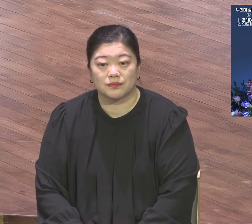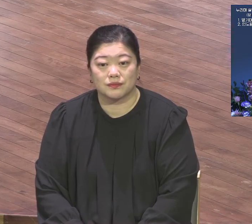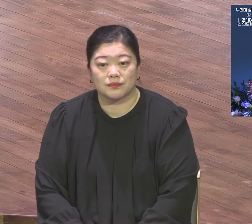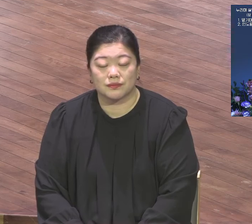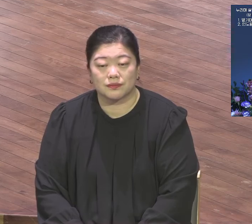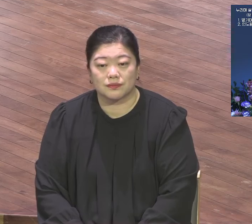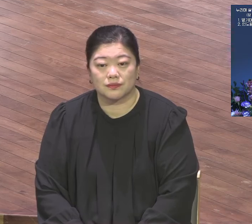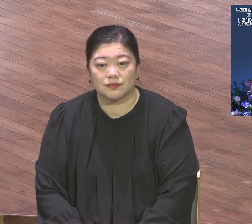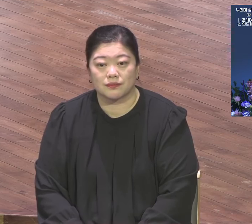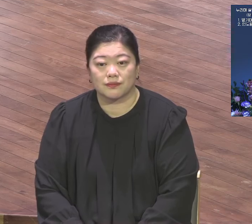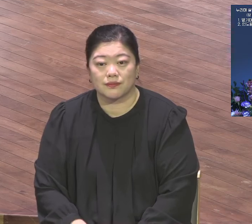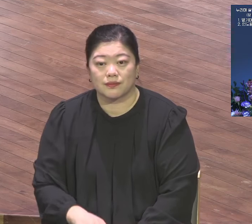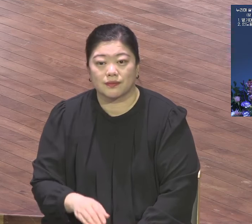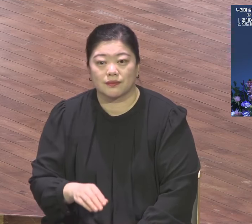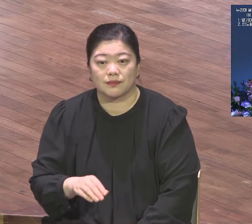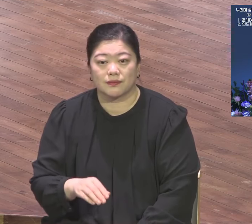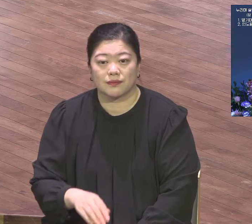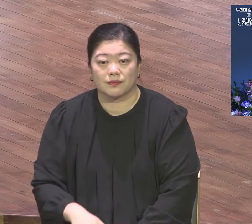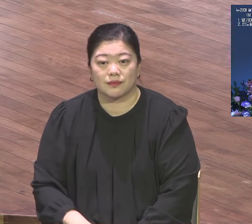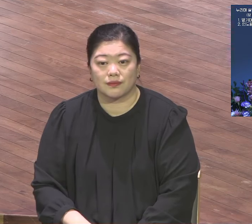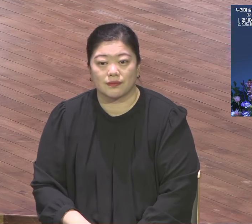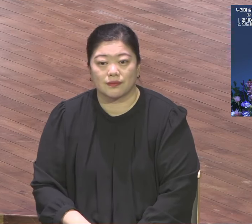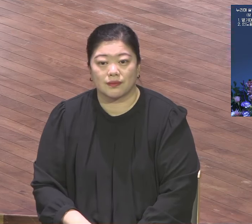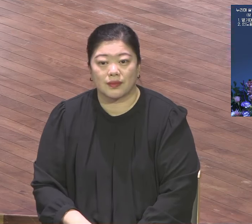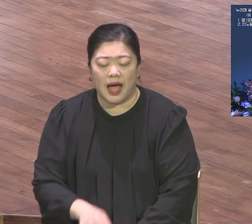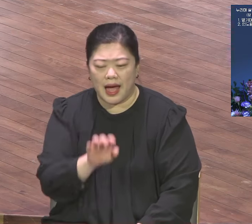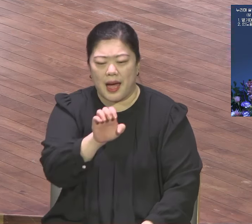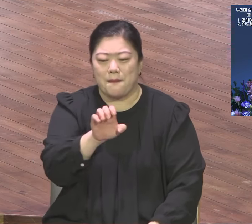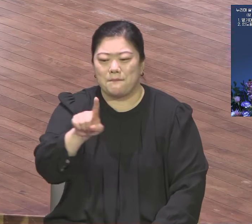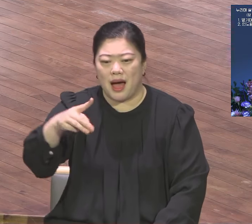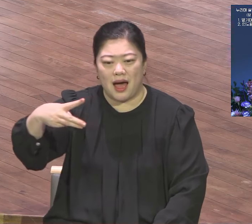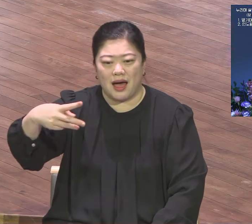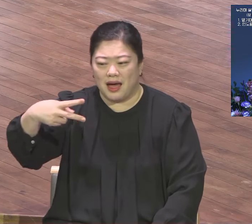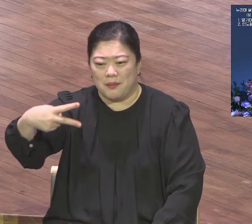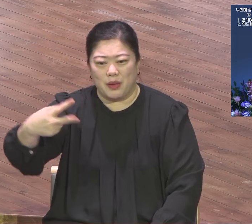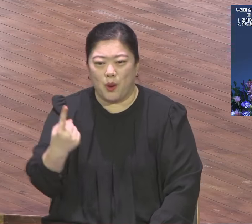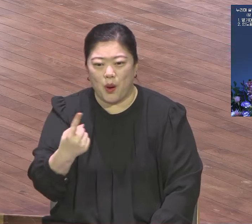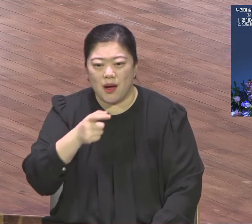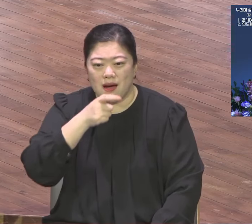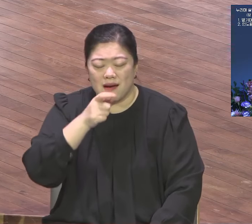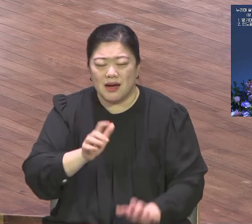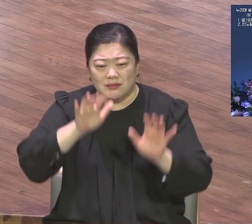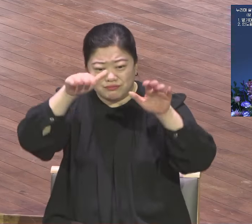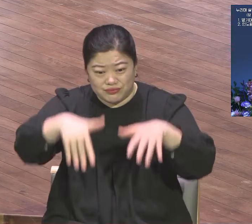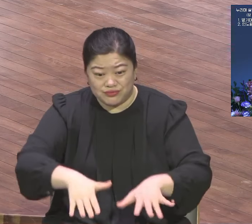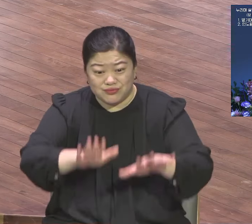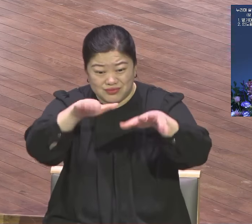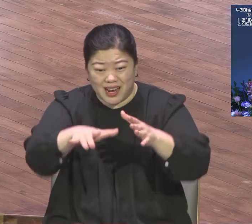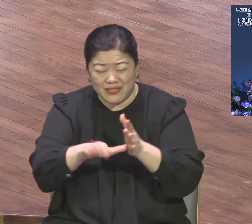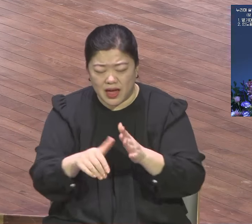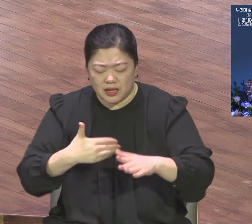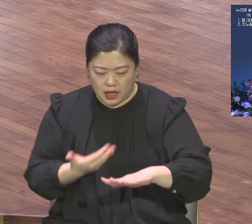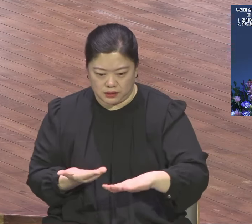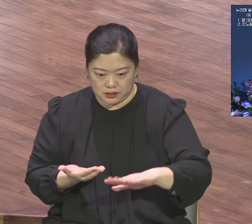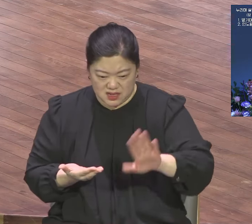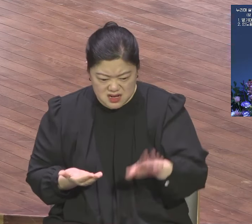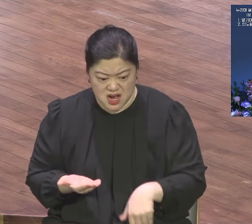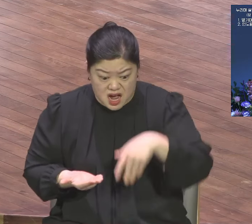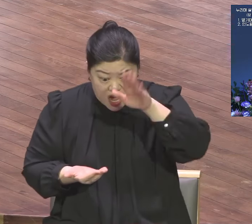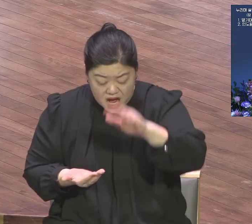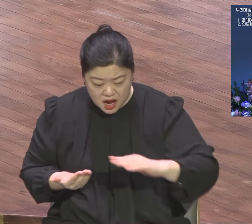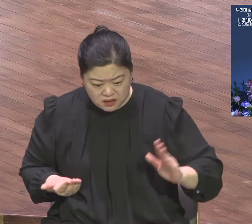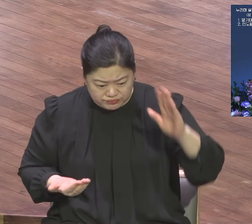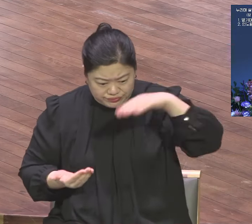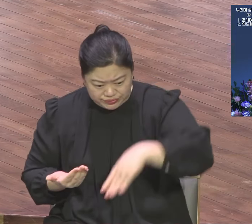배가 가다가 올라가면 같이 올라가고 내려가면 같이 내려가고 파도 타라 파도. 비다가 옆에 서냐 부러지지. 그 타라